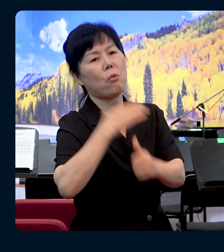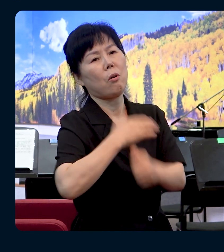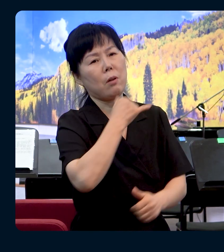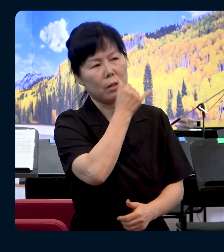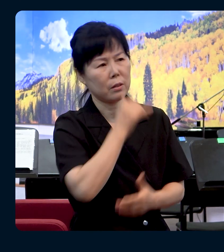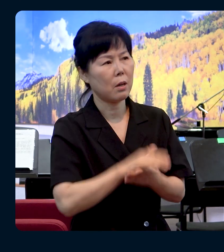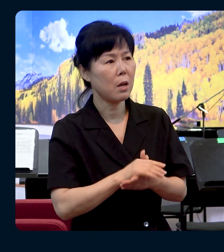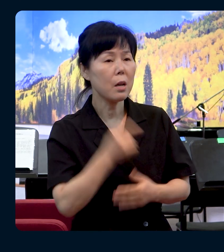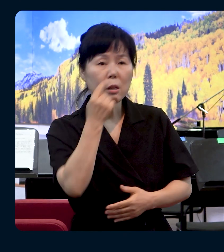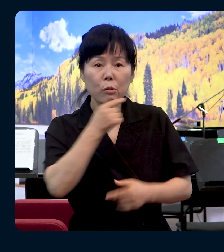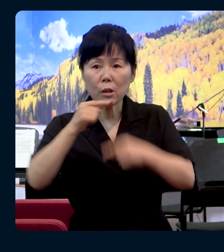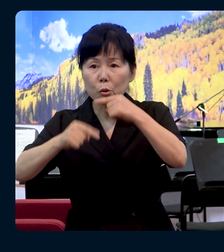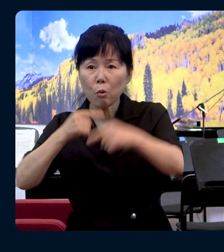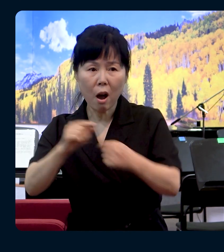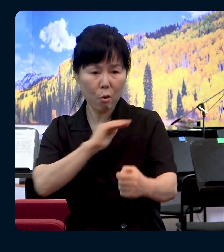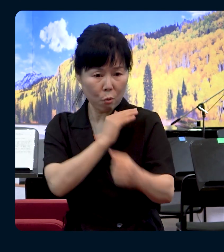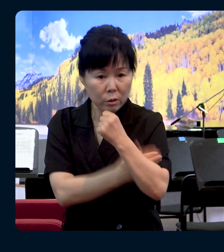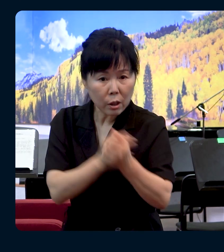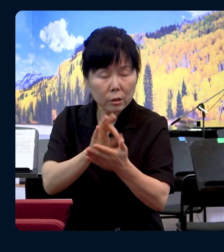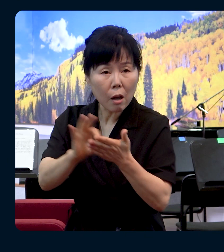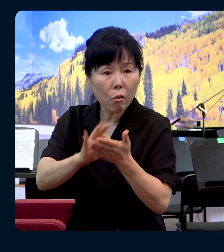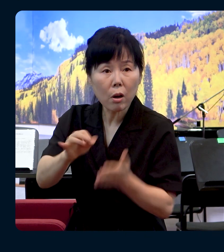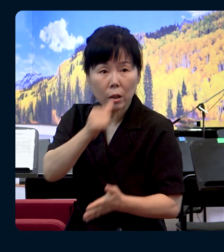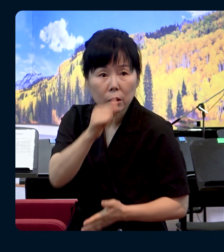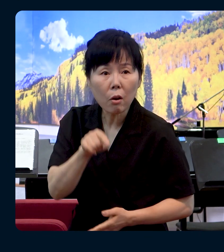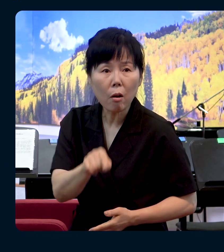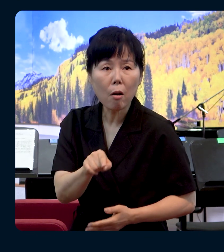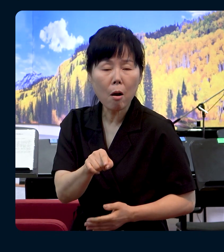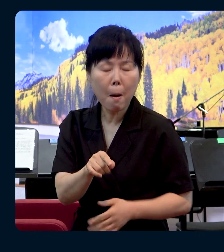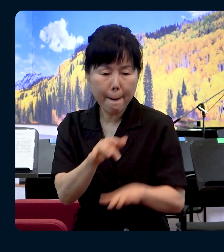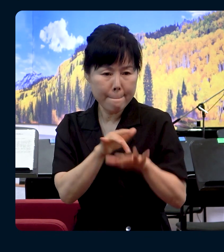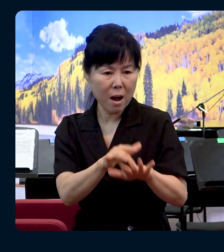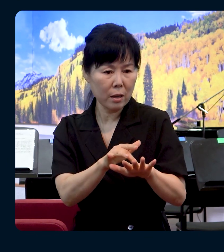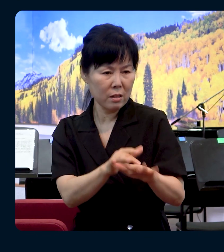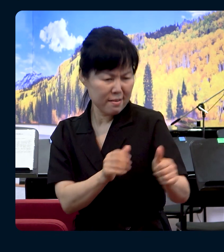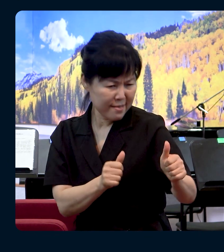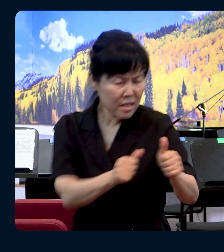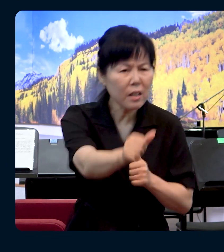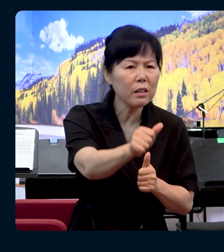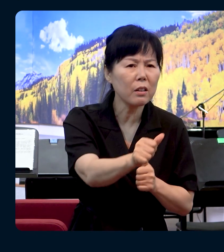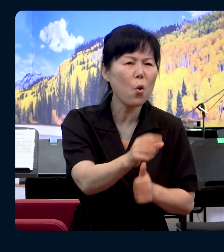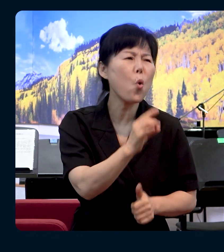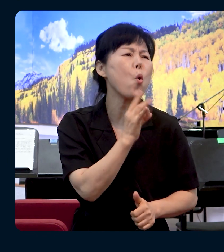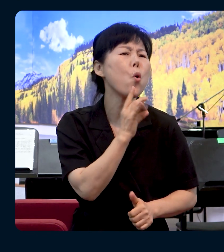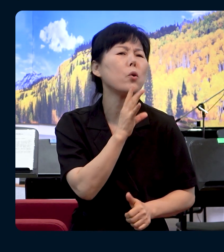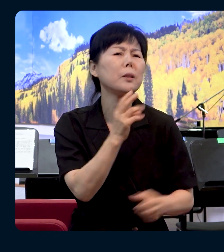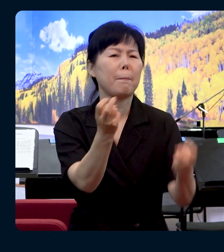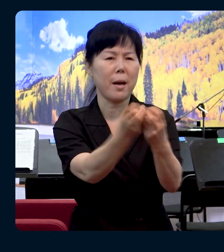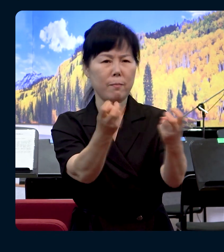왜냐하면요 입술의 권세를 사용하는 것이 우리가 마귀를 이길 수 있는 유일한 길이거든요.